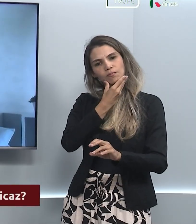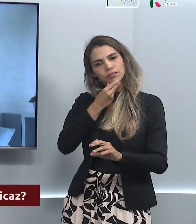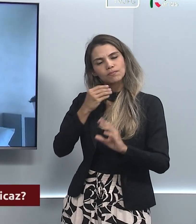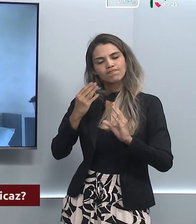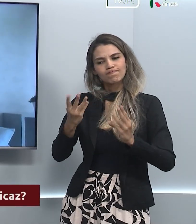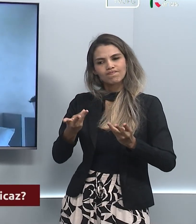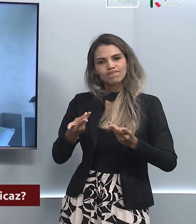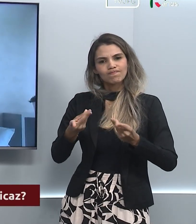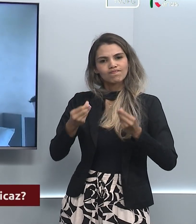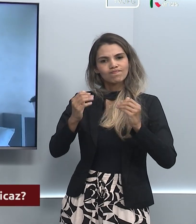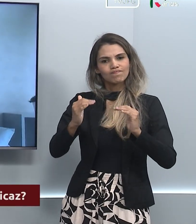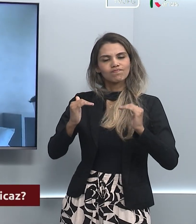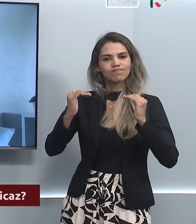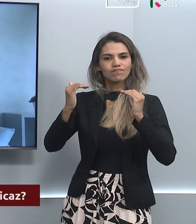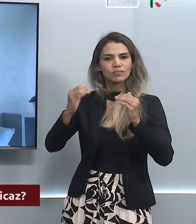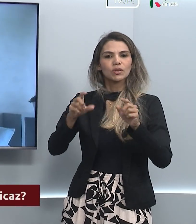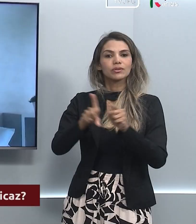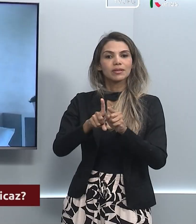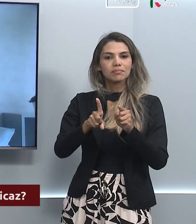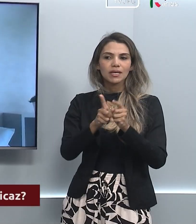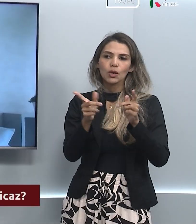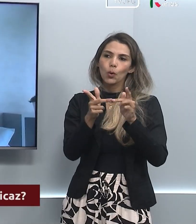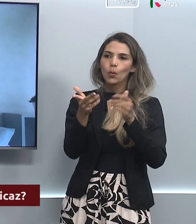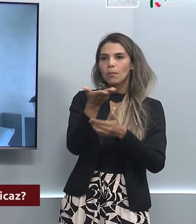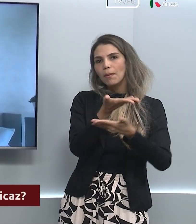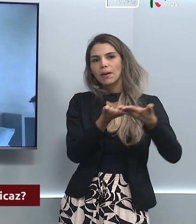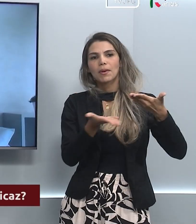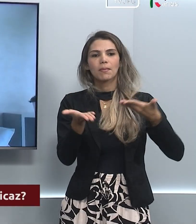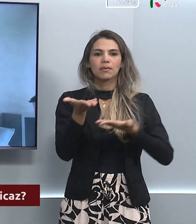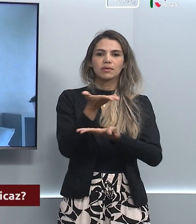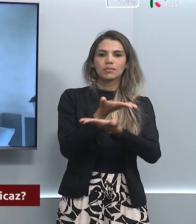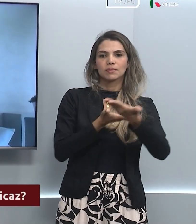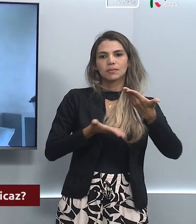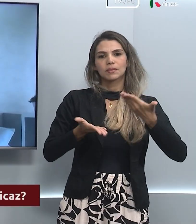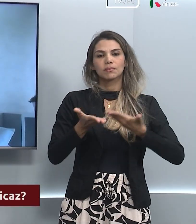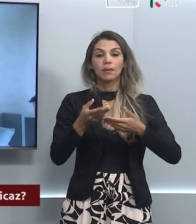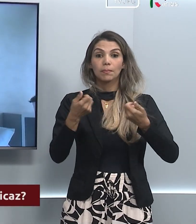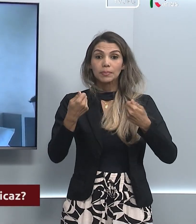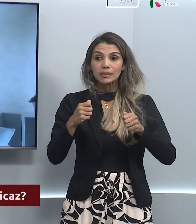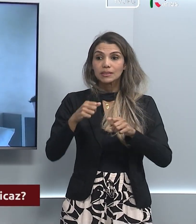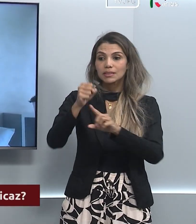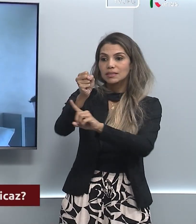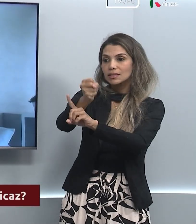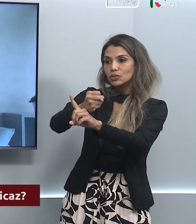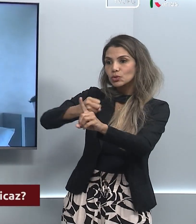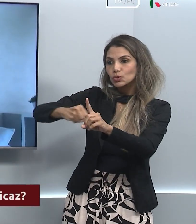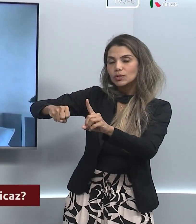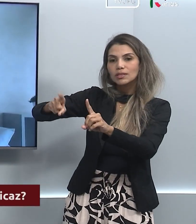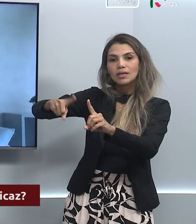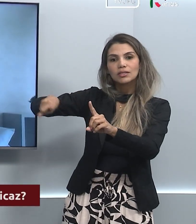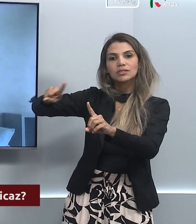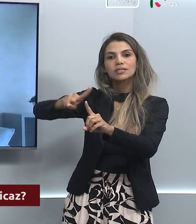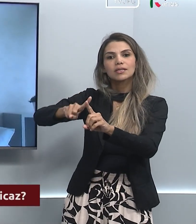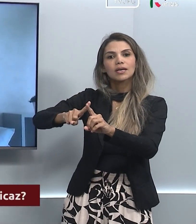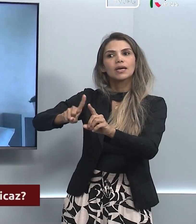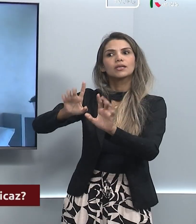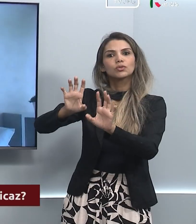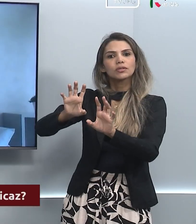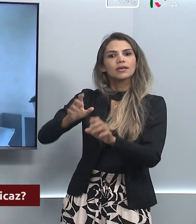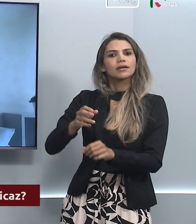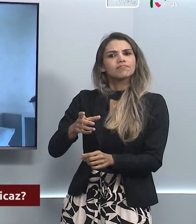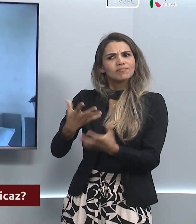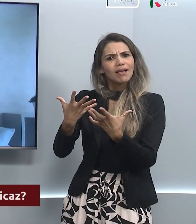com as pessoas. Então, eu acho que nós temos que preparar a sociedade para o diferente, que isso faz